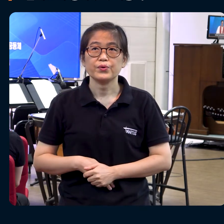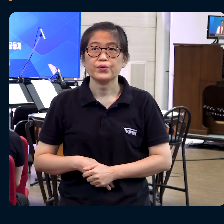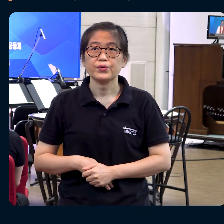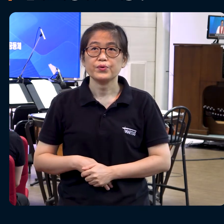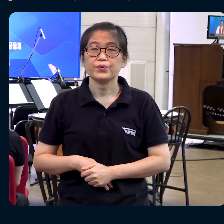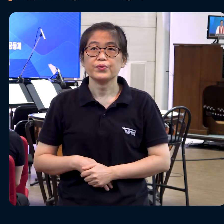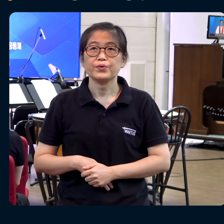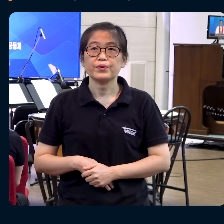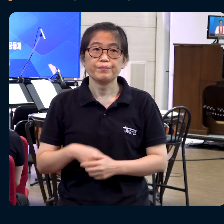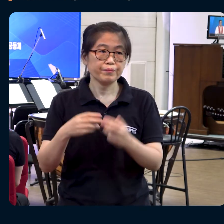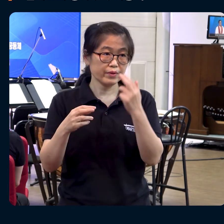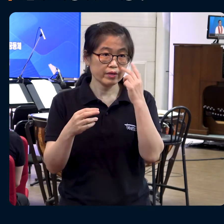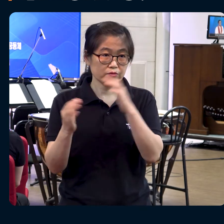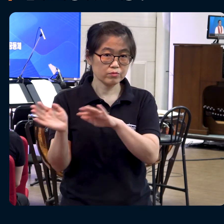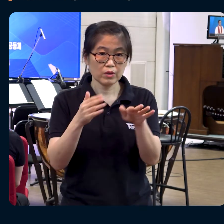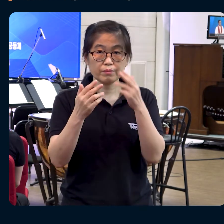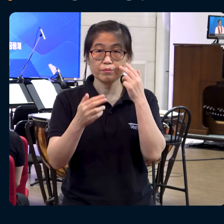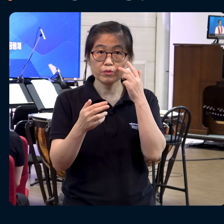은혜를.